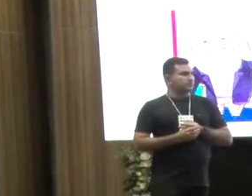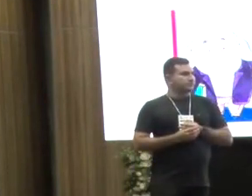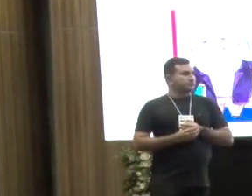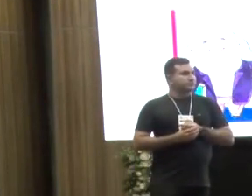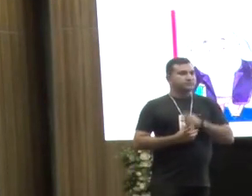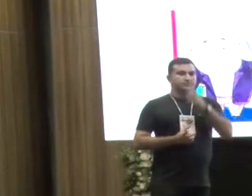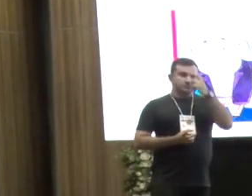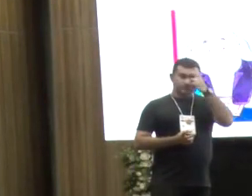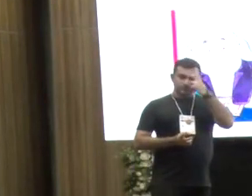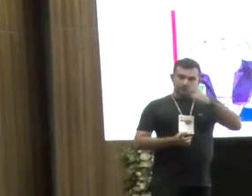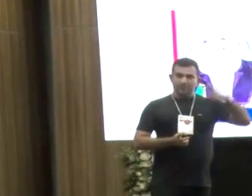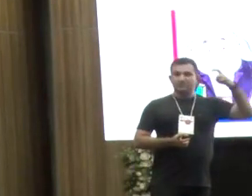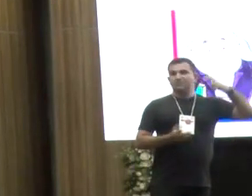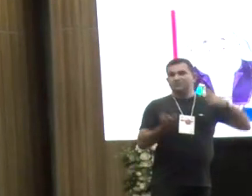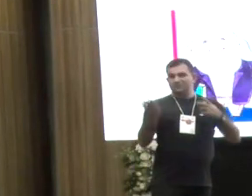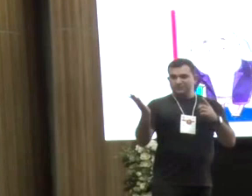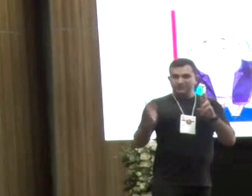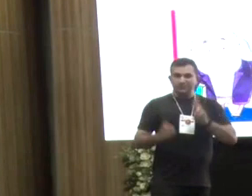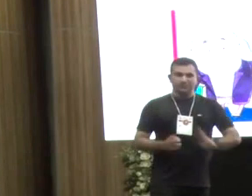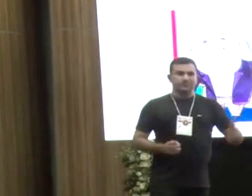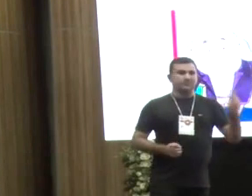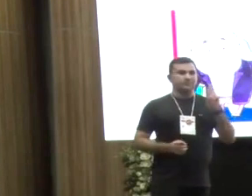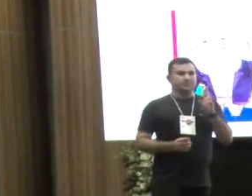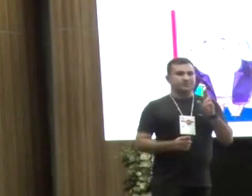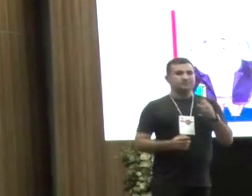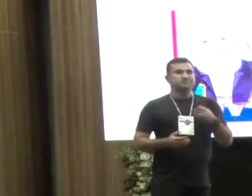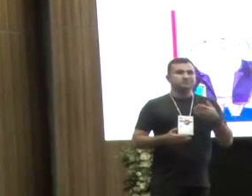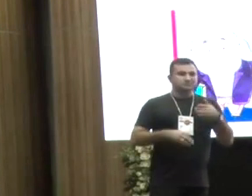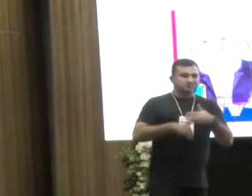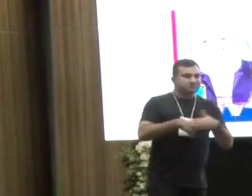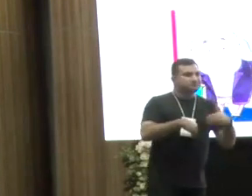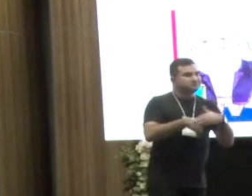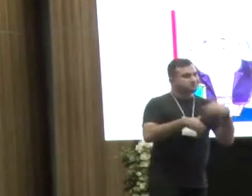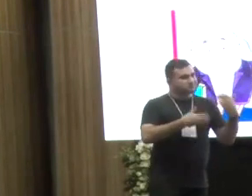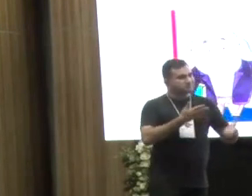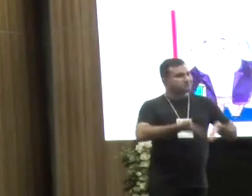pela sabedoria que você usa nas palavras.